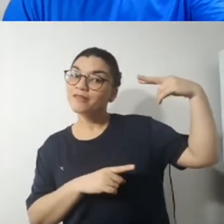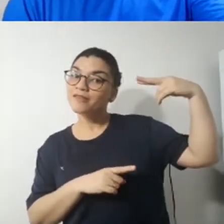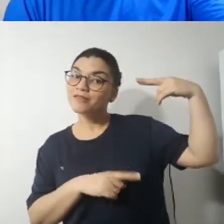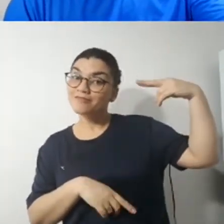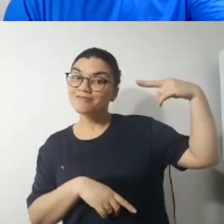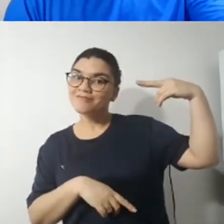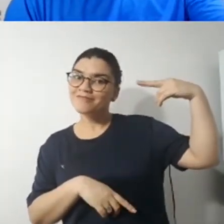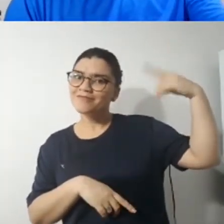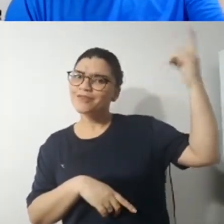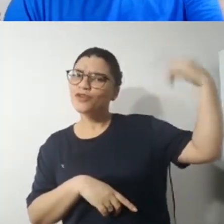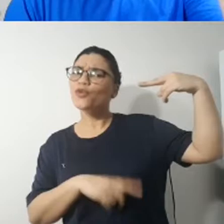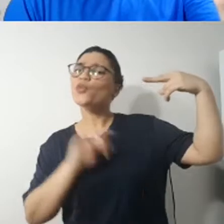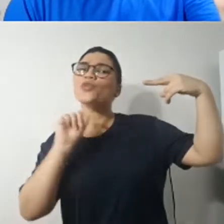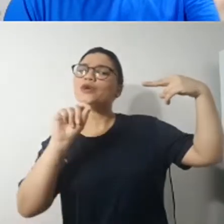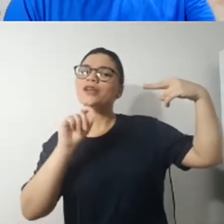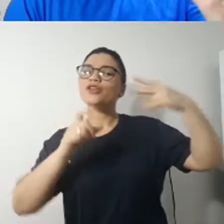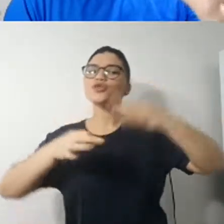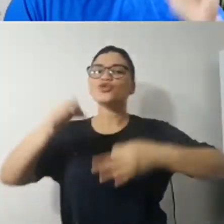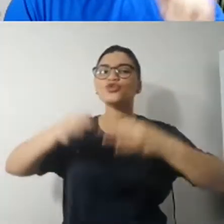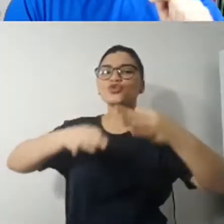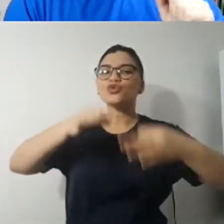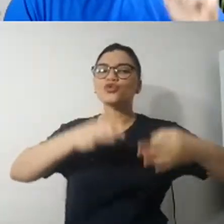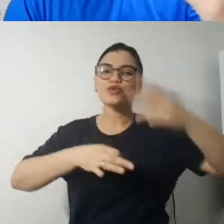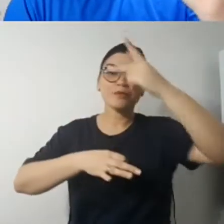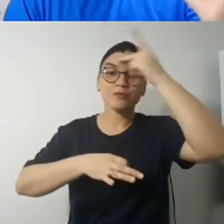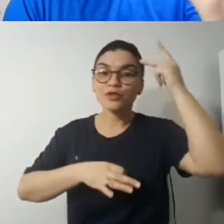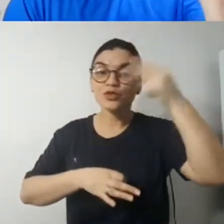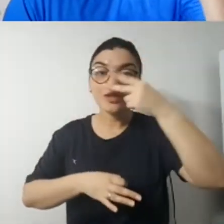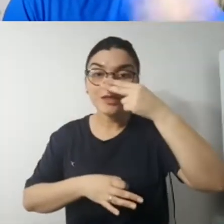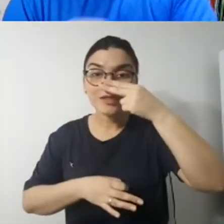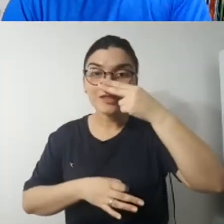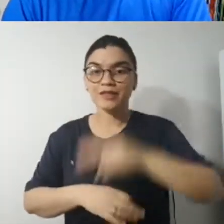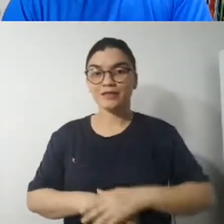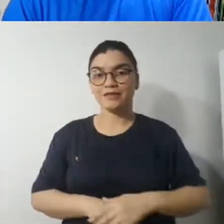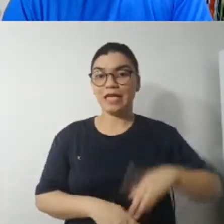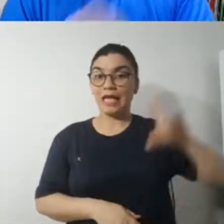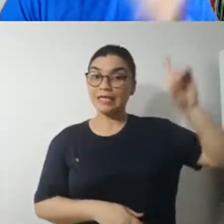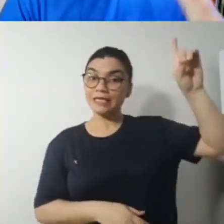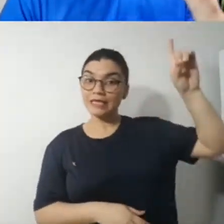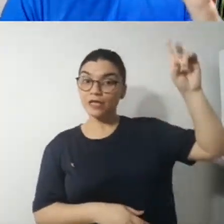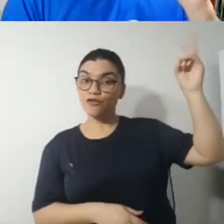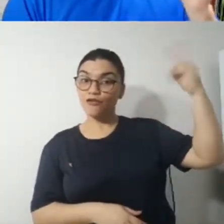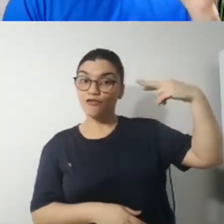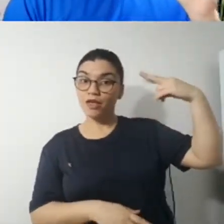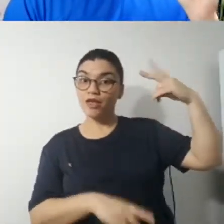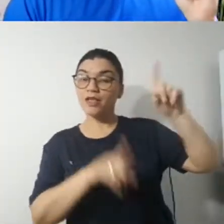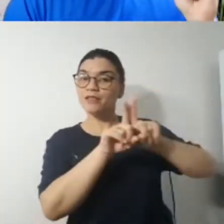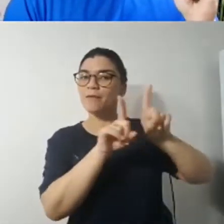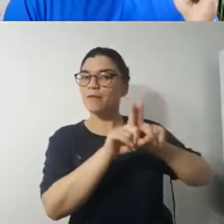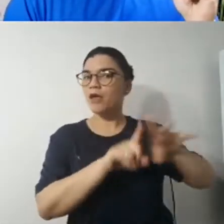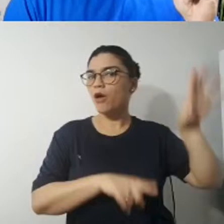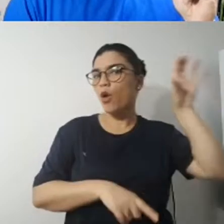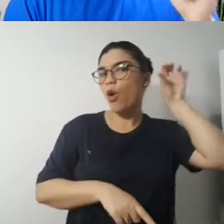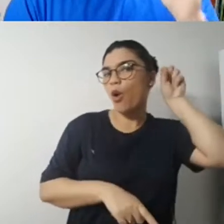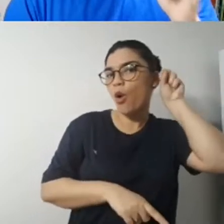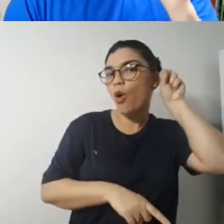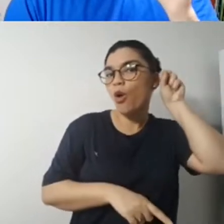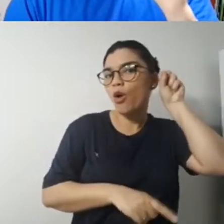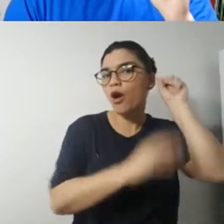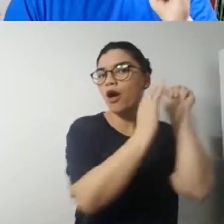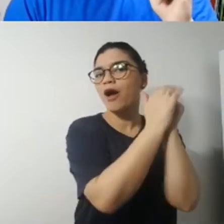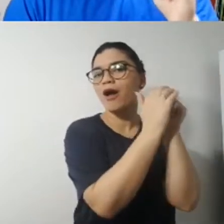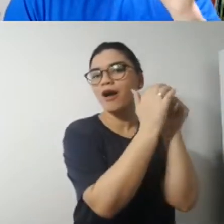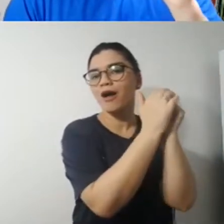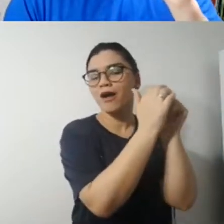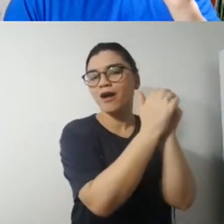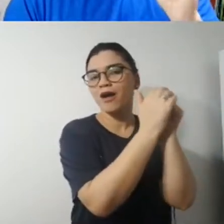e os seus ouvidos estão abertos às suas súplicas. Mas o rosto do Senhor